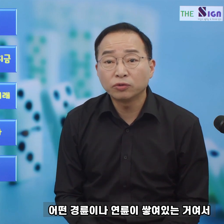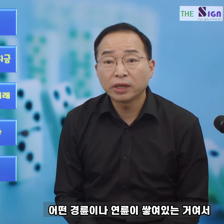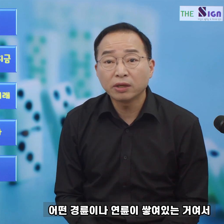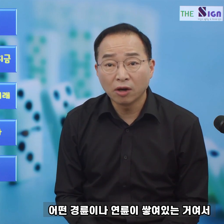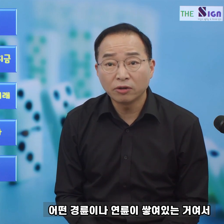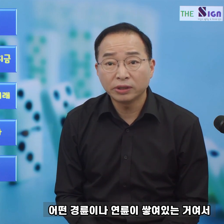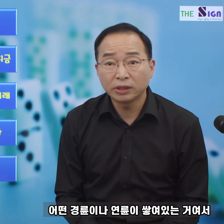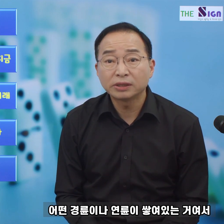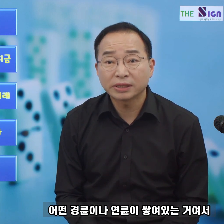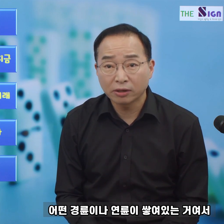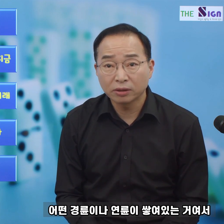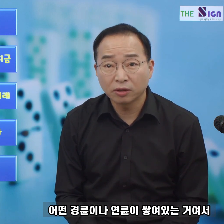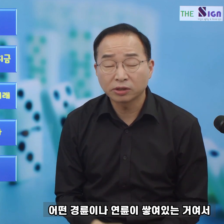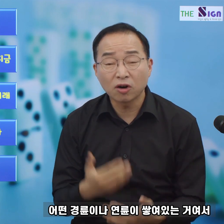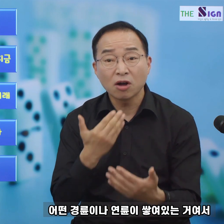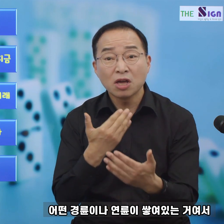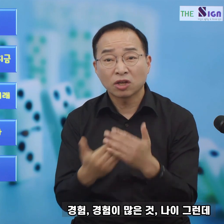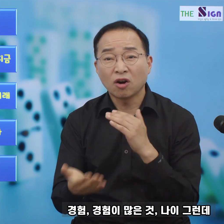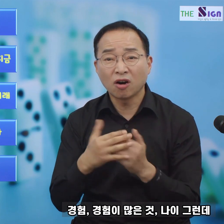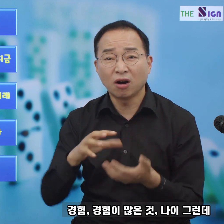경륜이나 연륜이 쌓여 있는 거여서, 경험